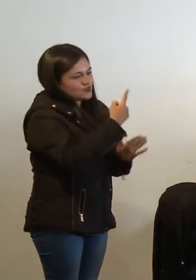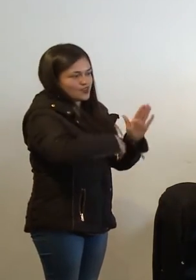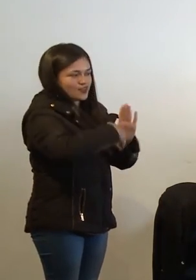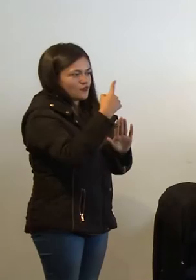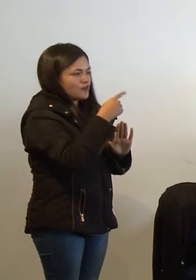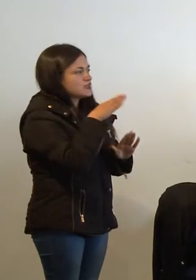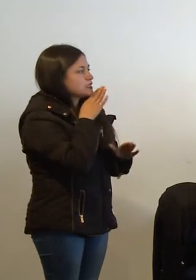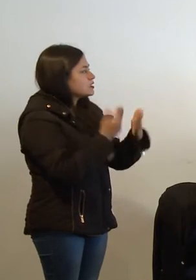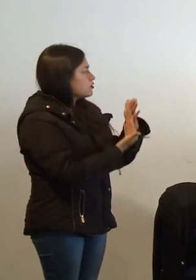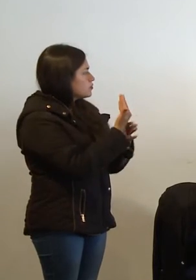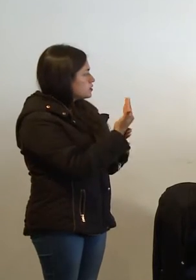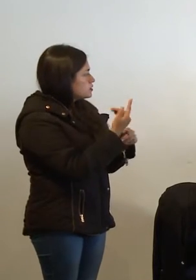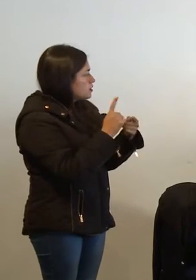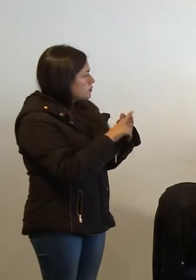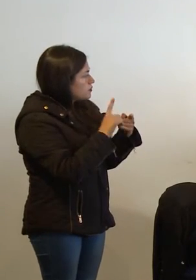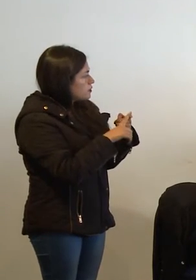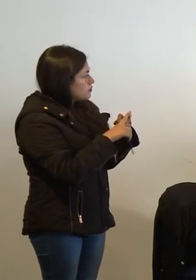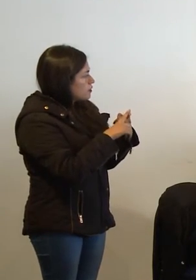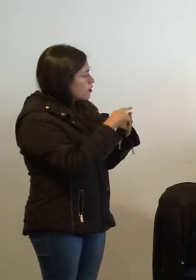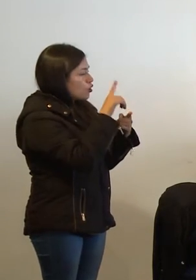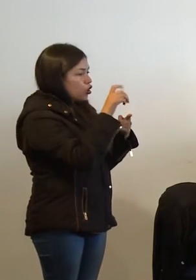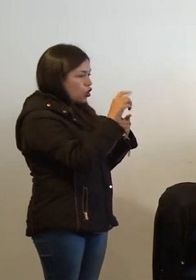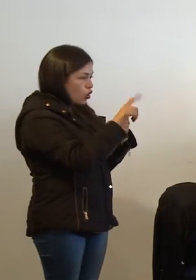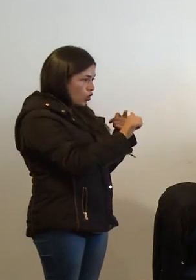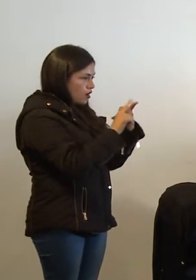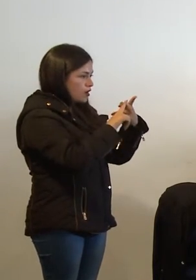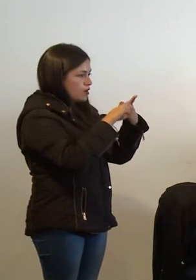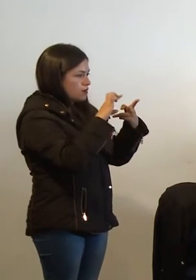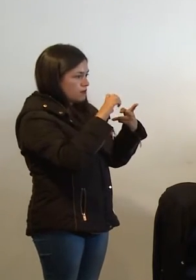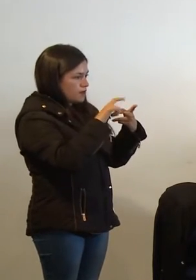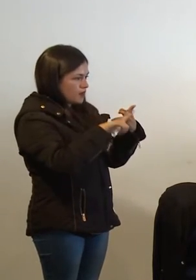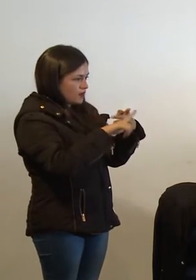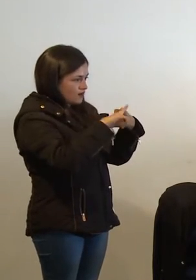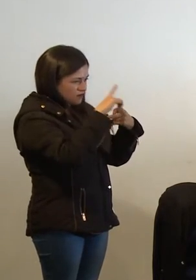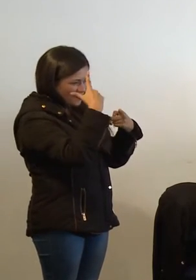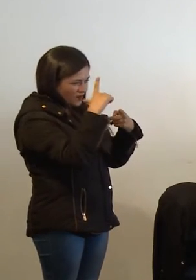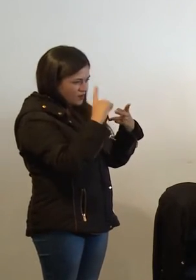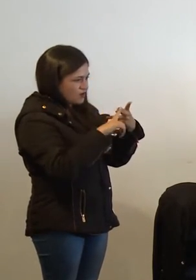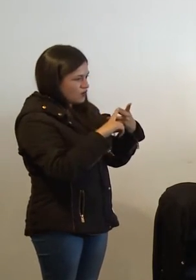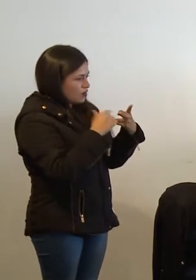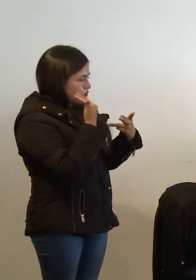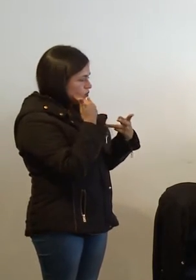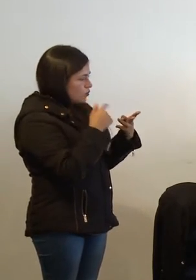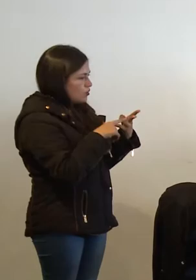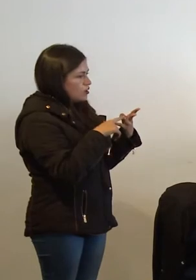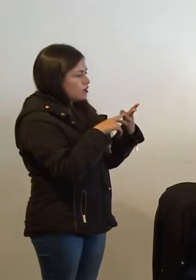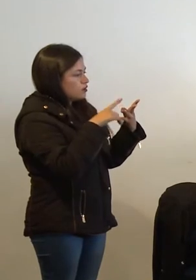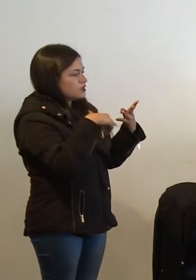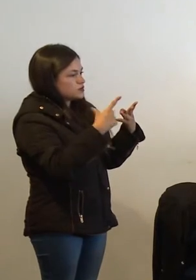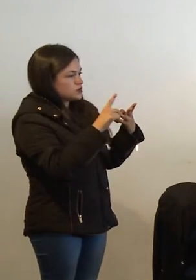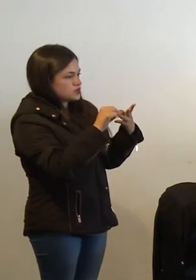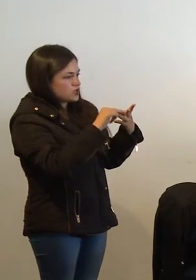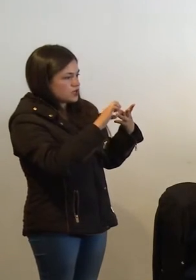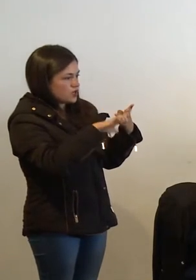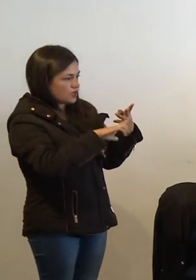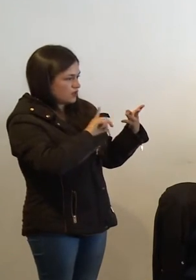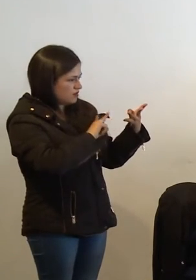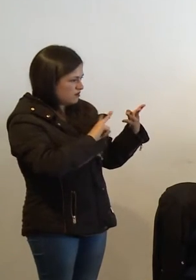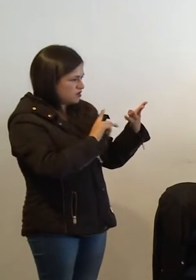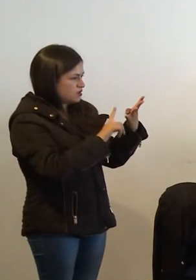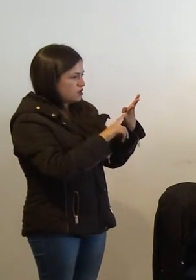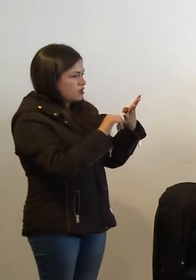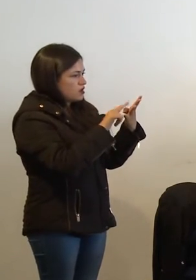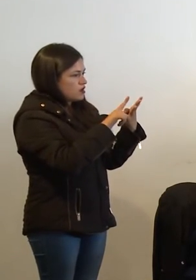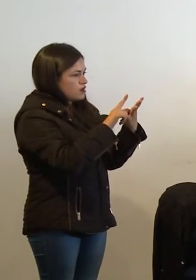este orden. Las compañeras Lola, Pilar, luego Daniel y el profesor Alfonso. Muy bien.